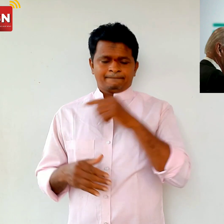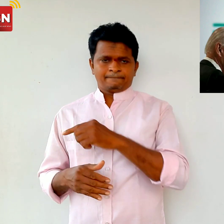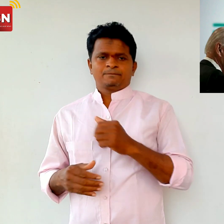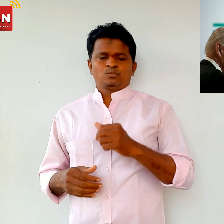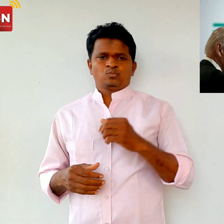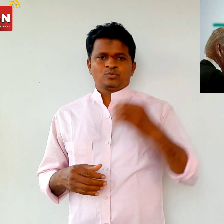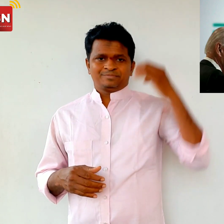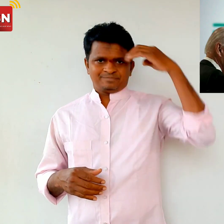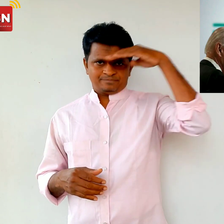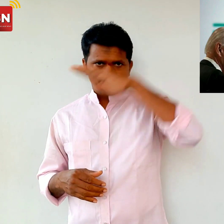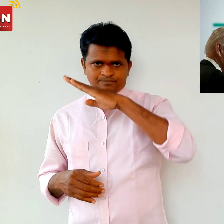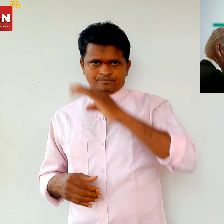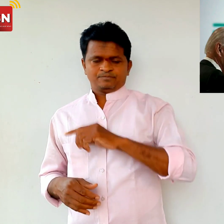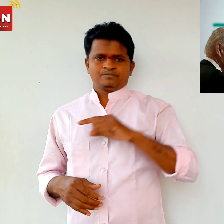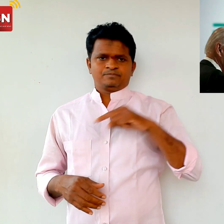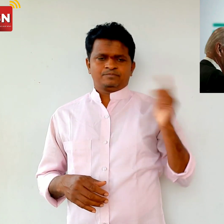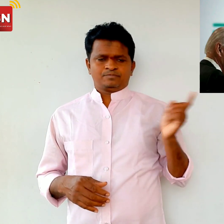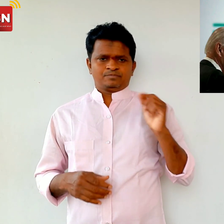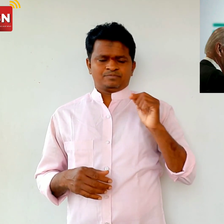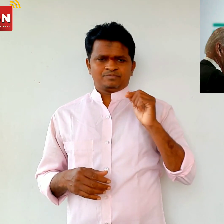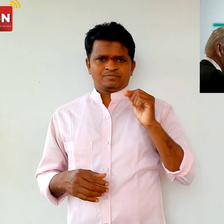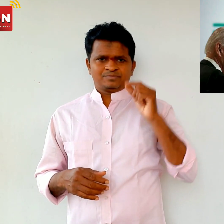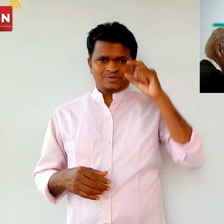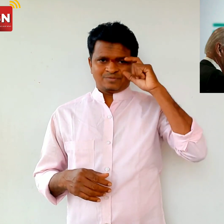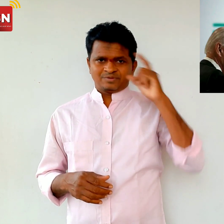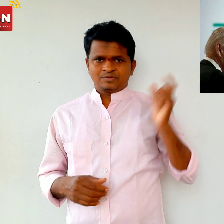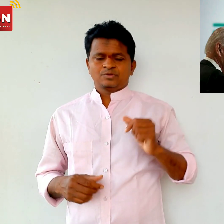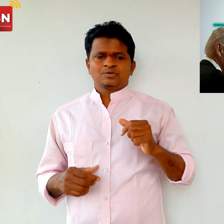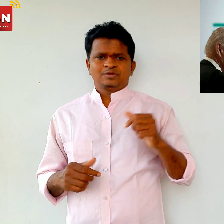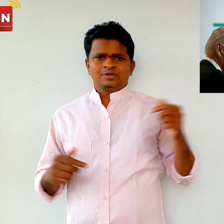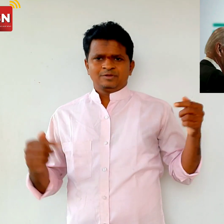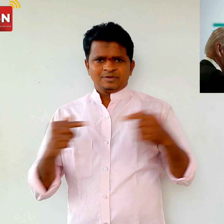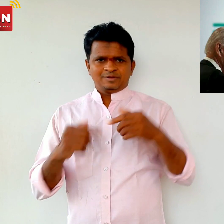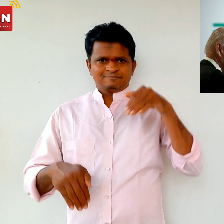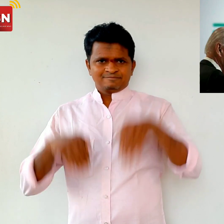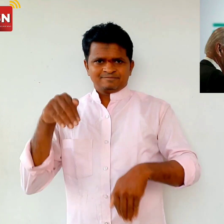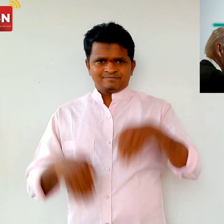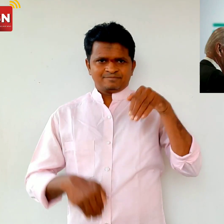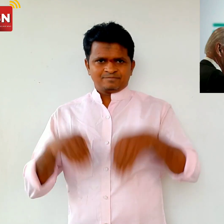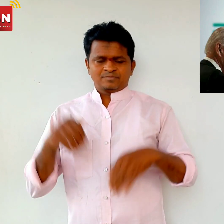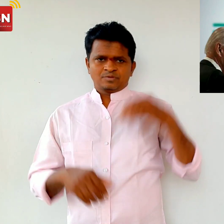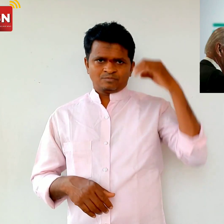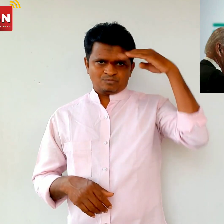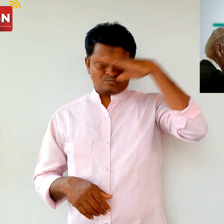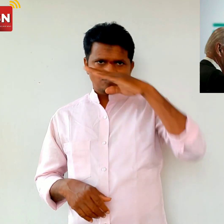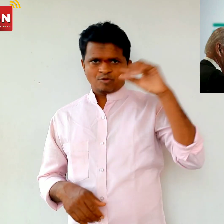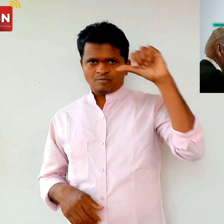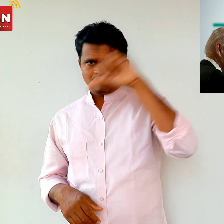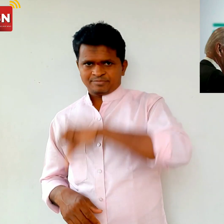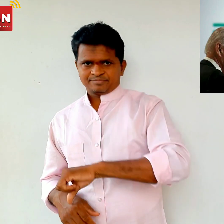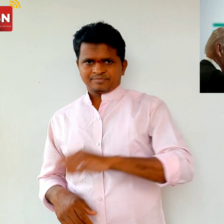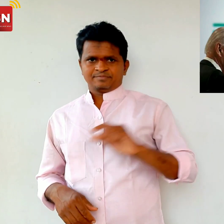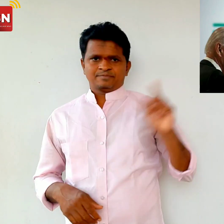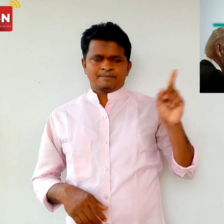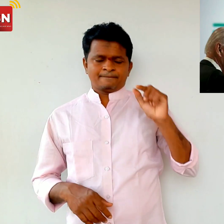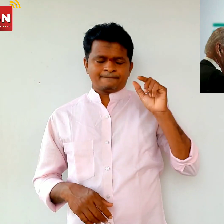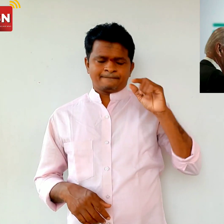గ్రామంలో బదిలీ చేశారు. అక్కడ ఆ గ్రామంలో గ్రామంలో మంచి కట్టాలను తెచ్చుకొని ఆ పిచ్చనాయి